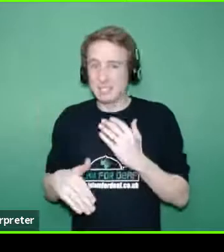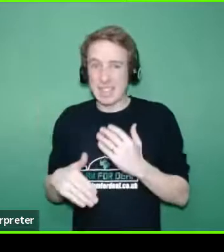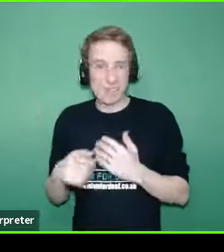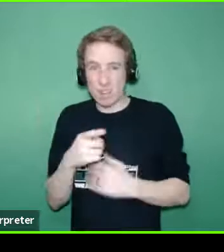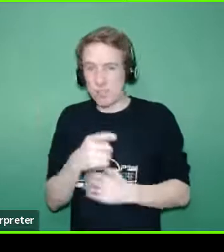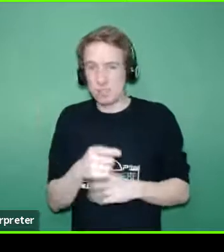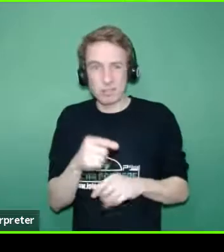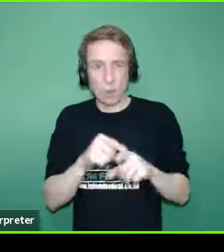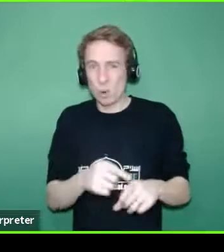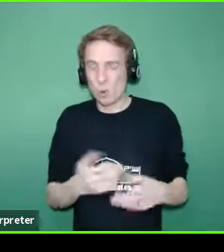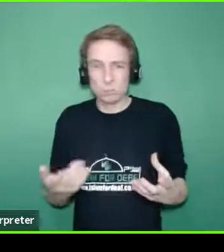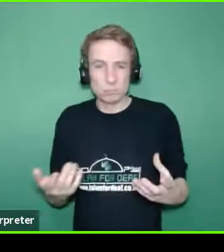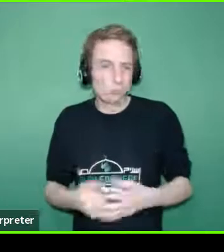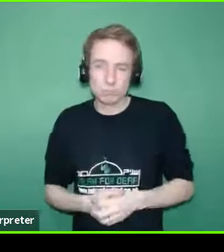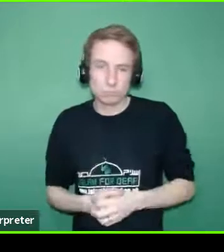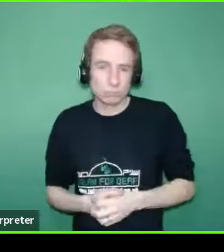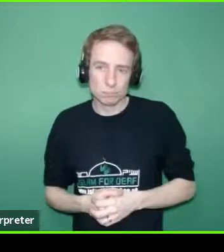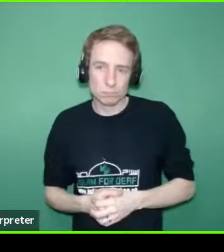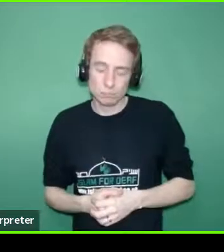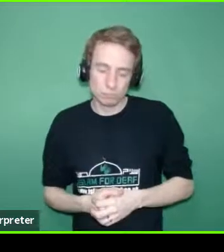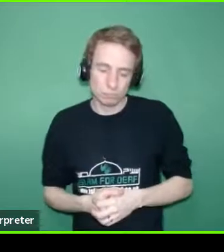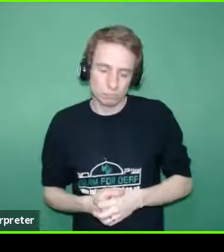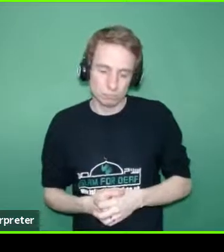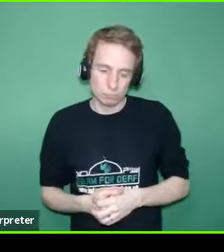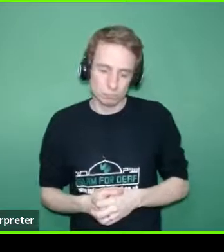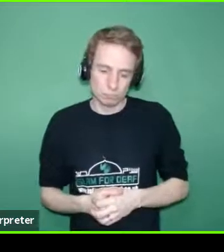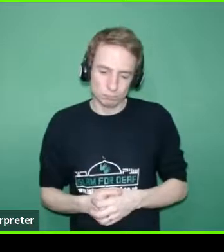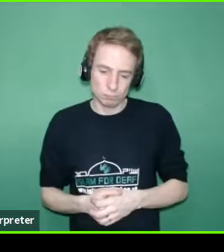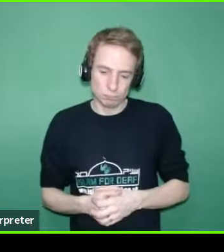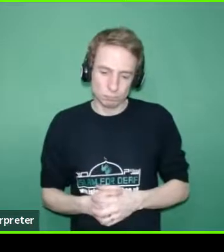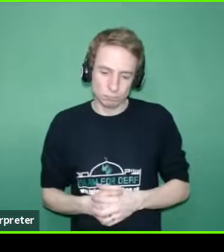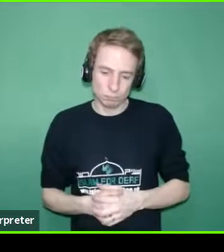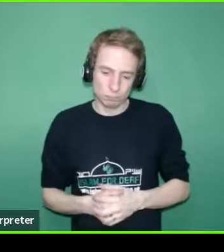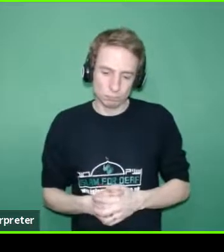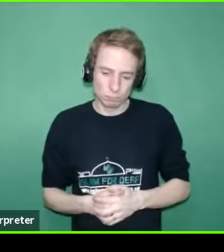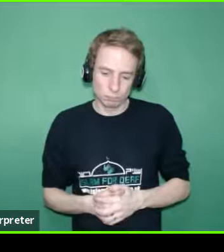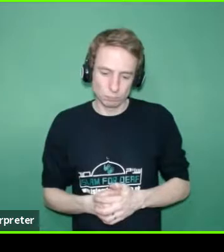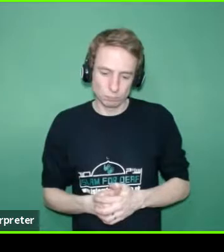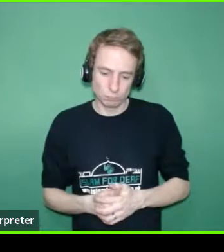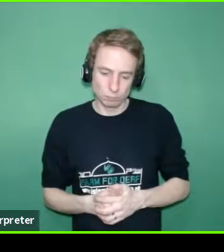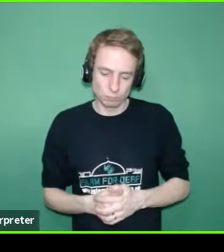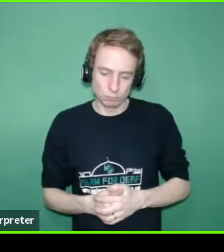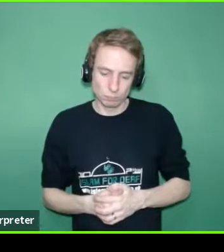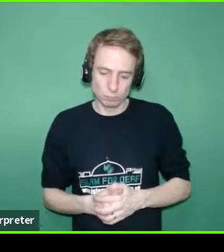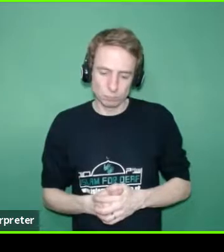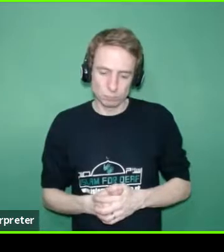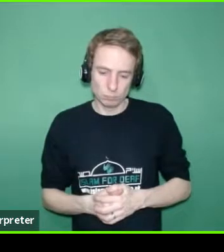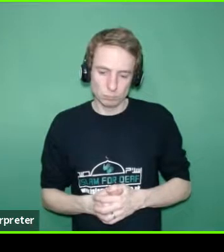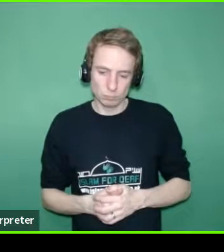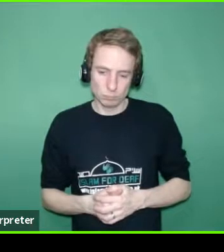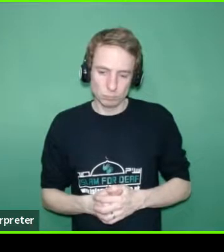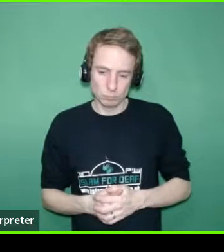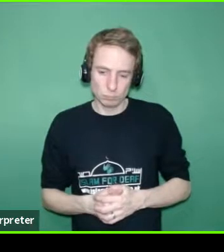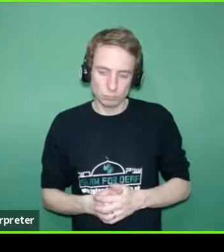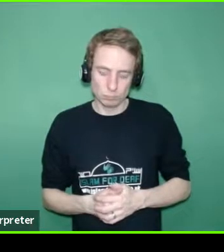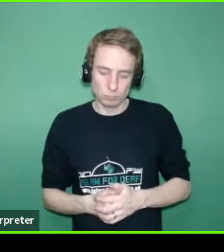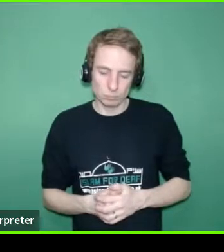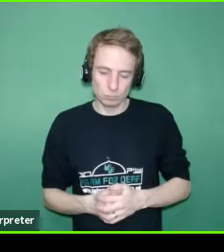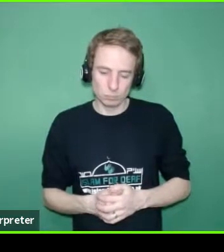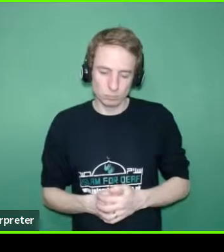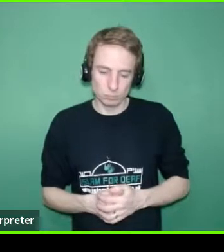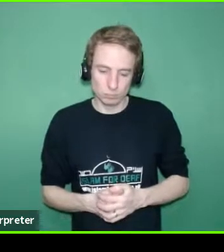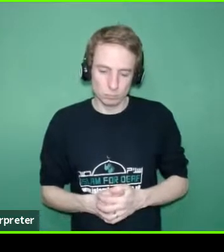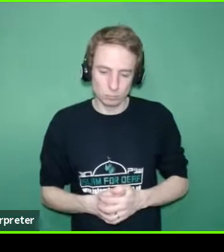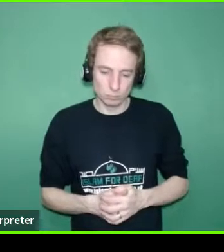23 في الصحيفة 132. And this was mentioned in